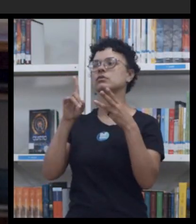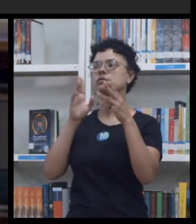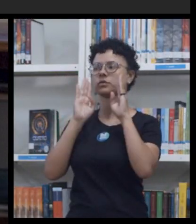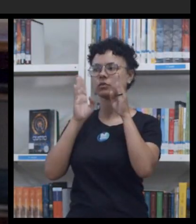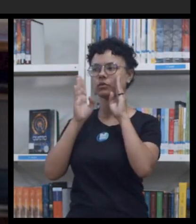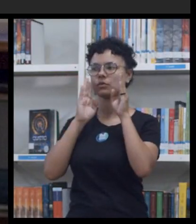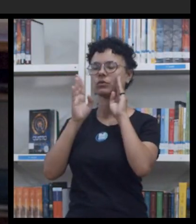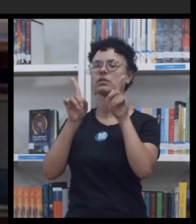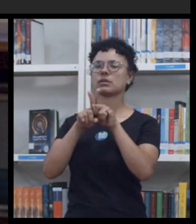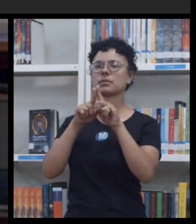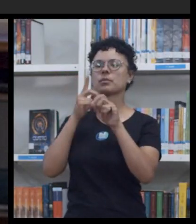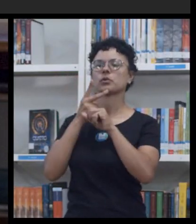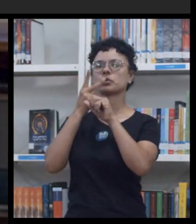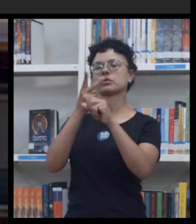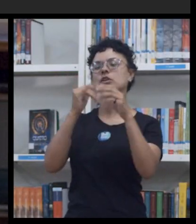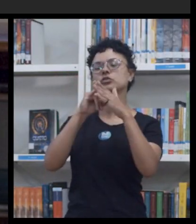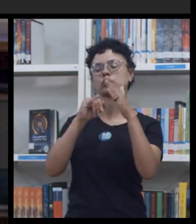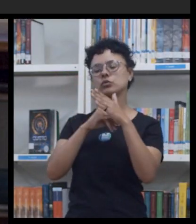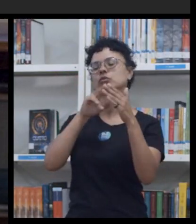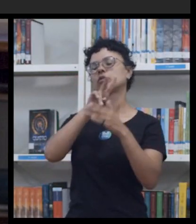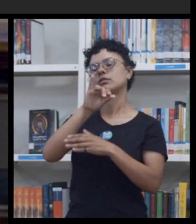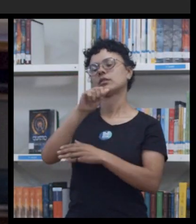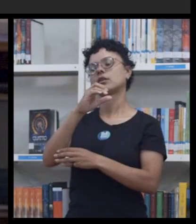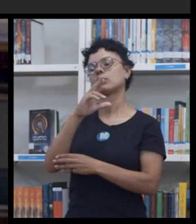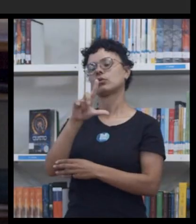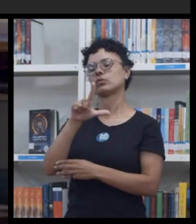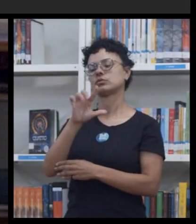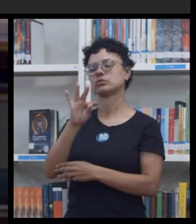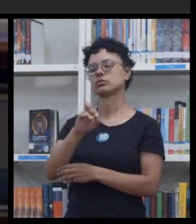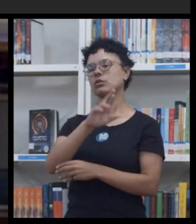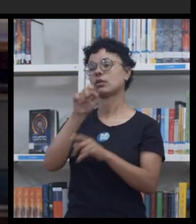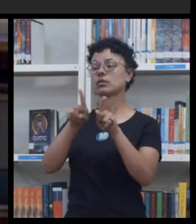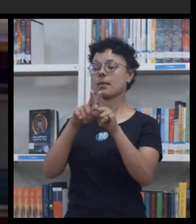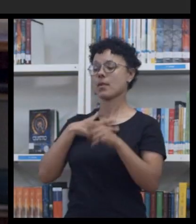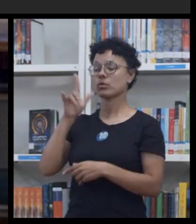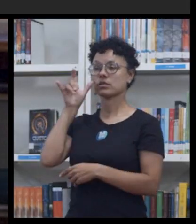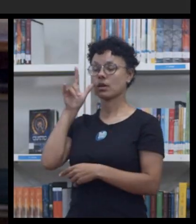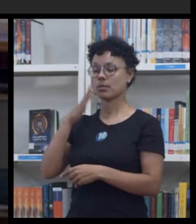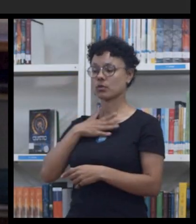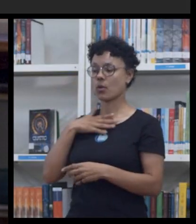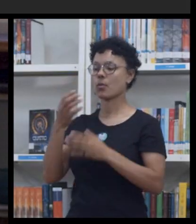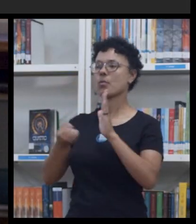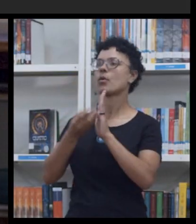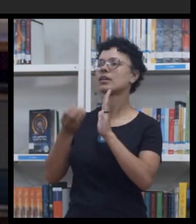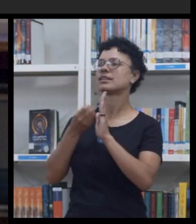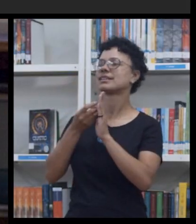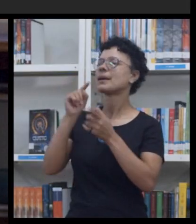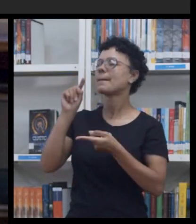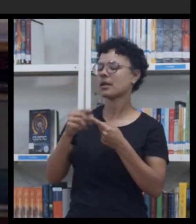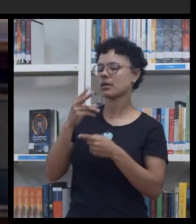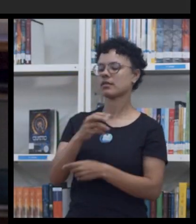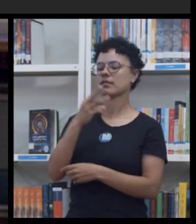Facebook, né, é só procurar Instituto Via Cultural. E o meu Instagram, que é o Poesia Mínima